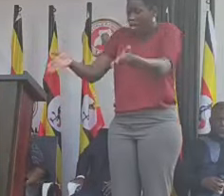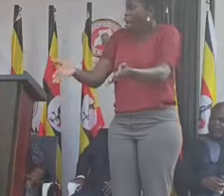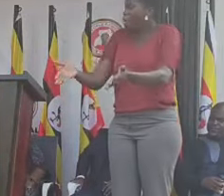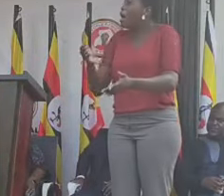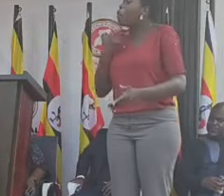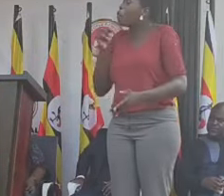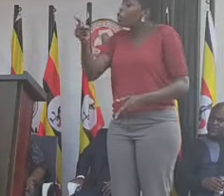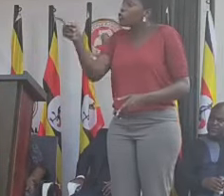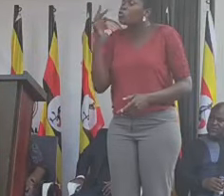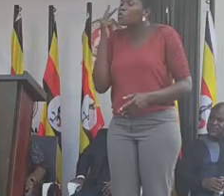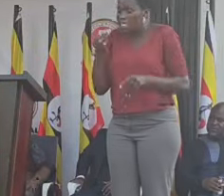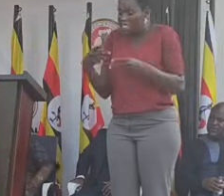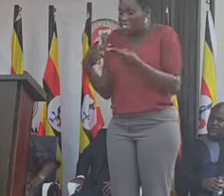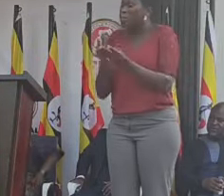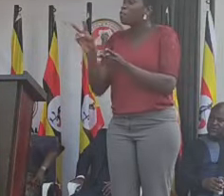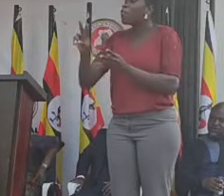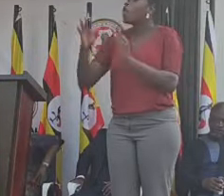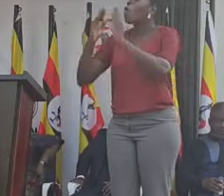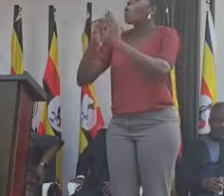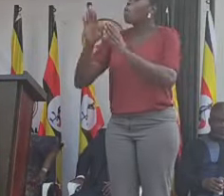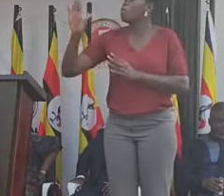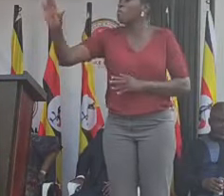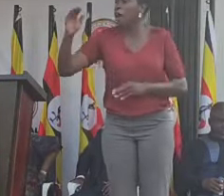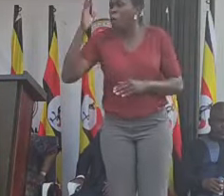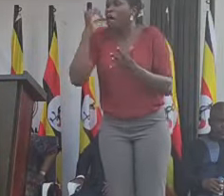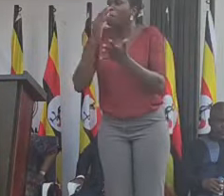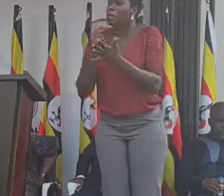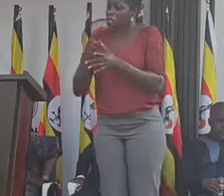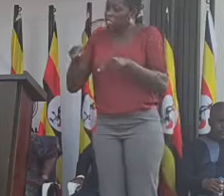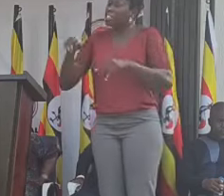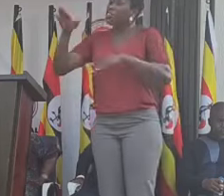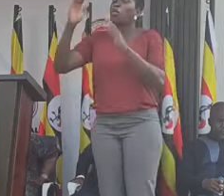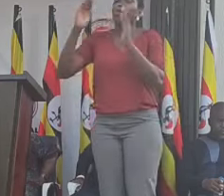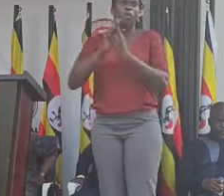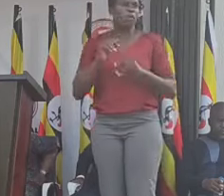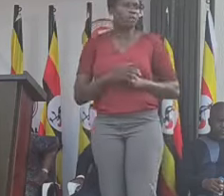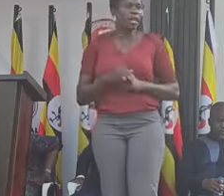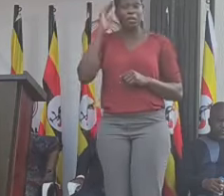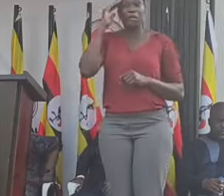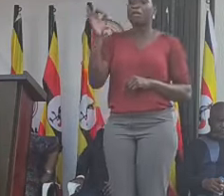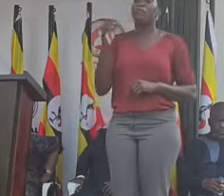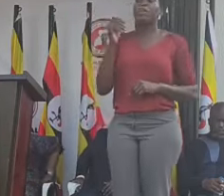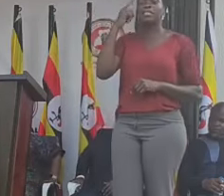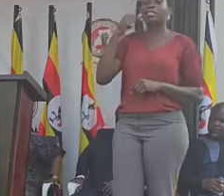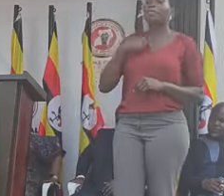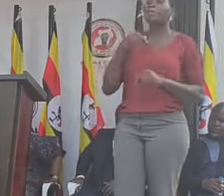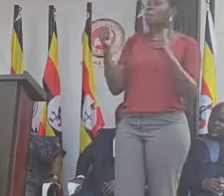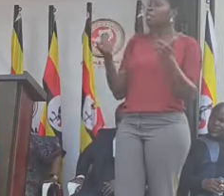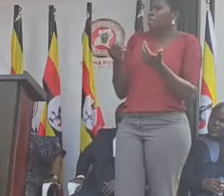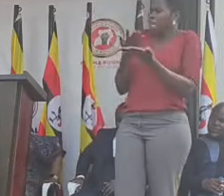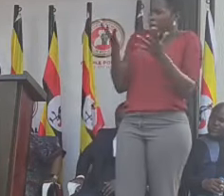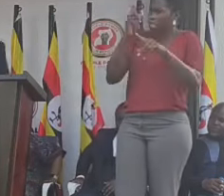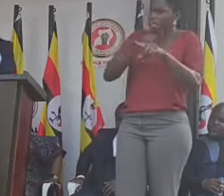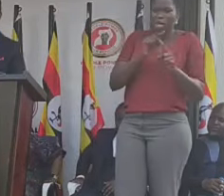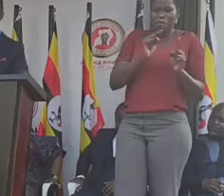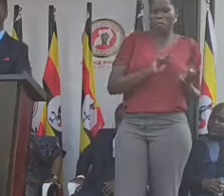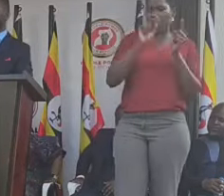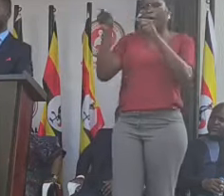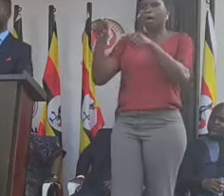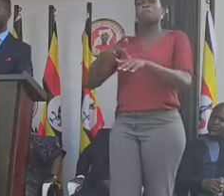mula beonge wamwe, kubanga wamwe, simanyoba muntegera bulungi. Buli wajja wano